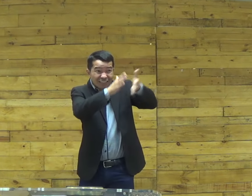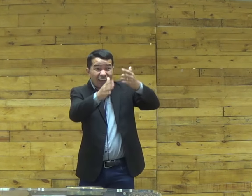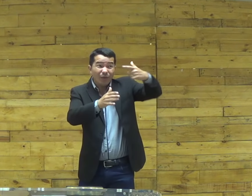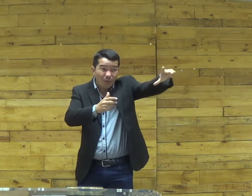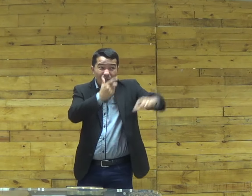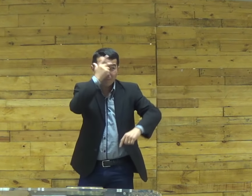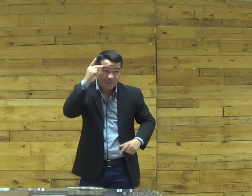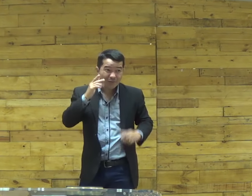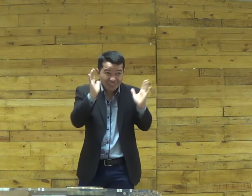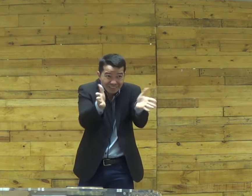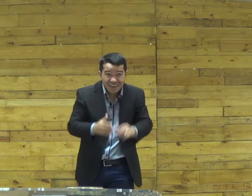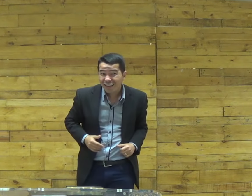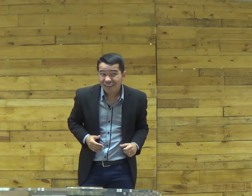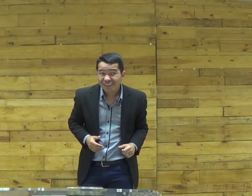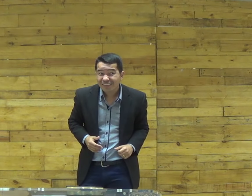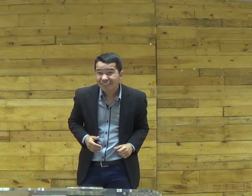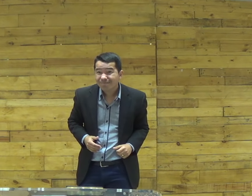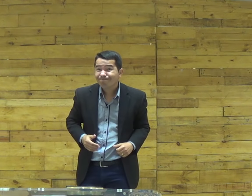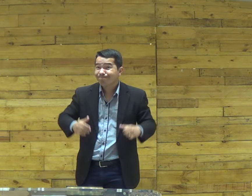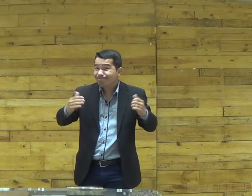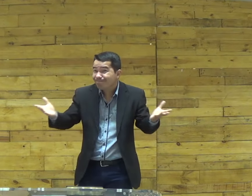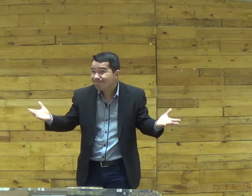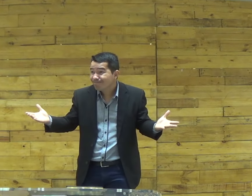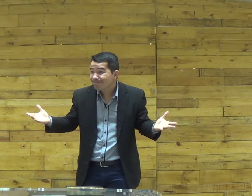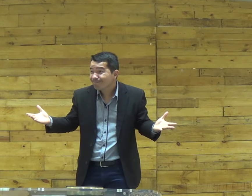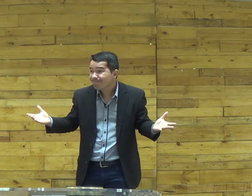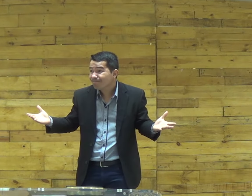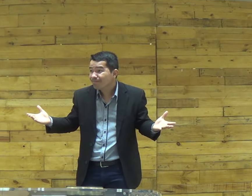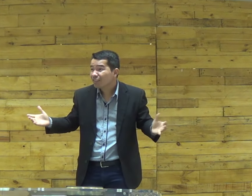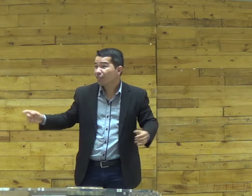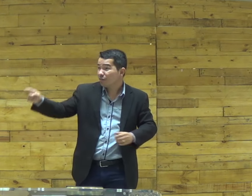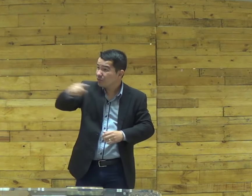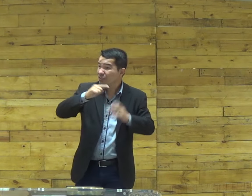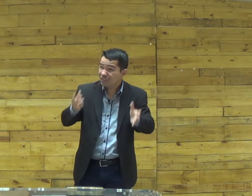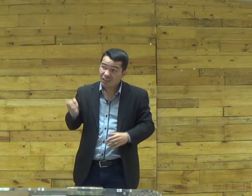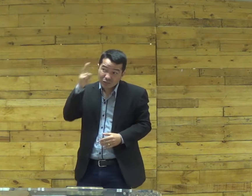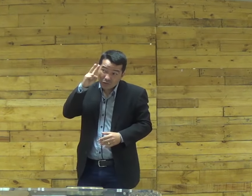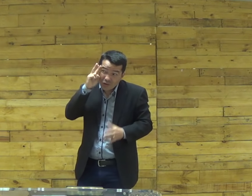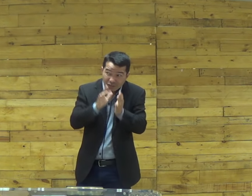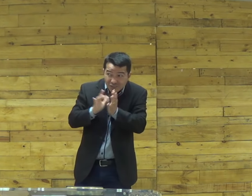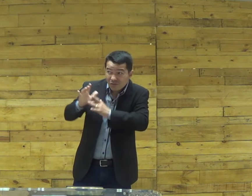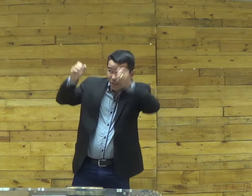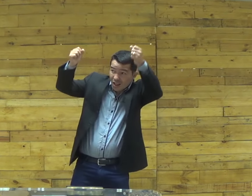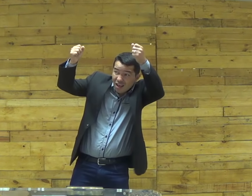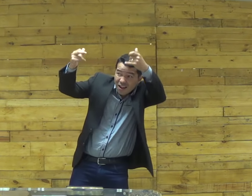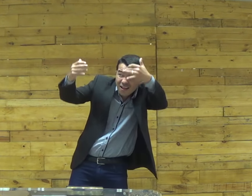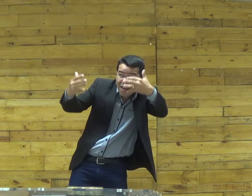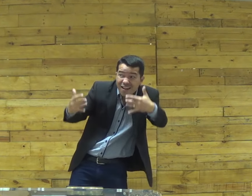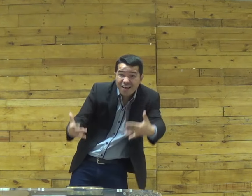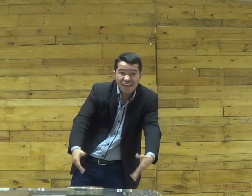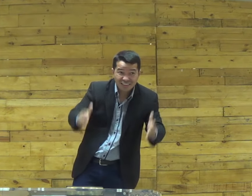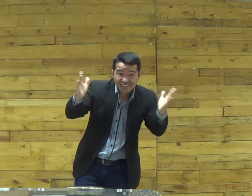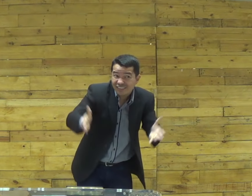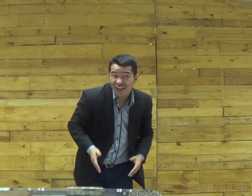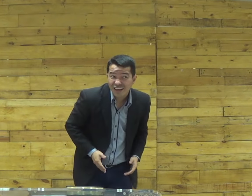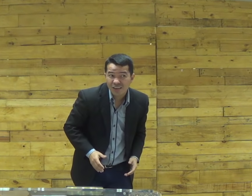Deus te falasse para qual área você deveria se virar, se voltar? Você tem que se